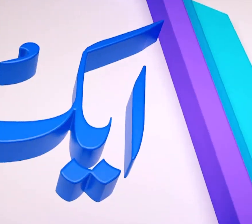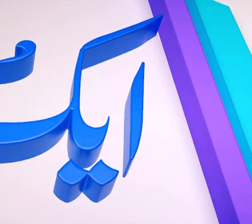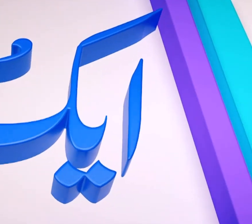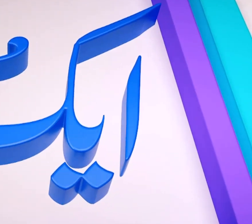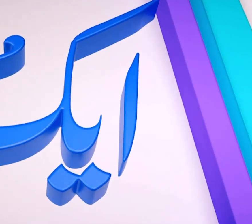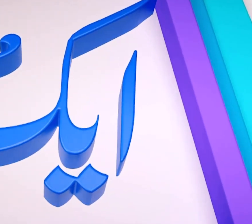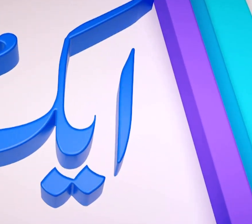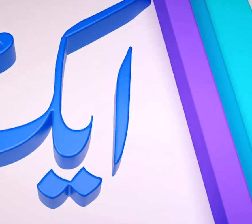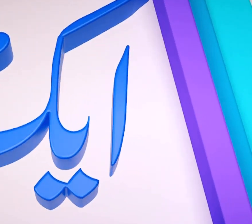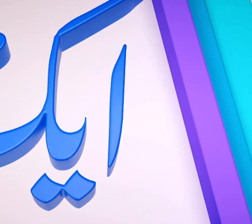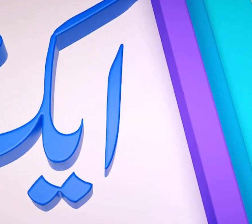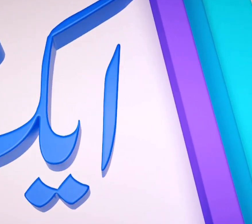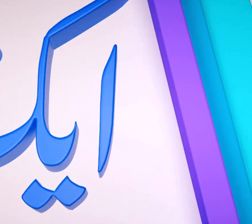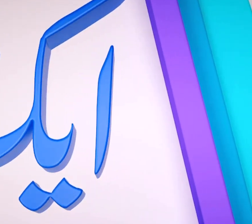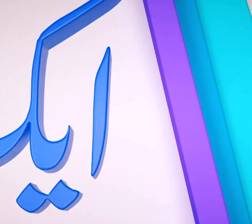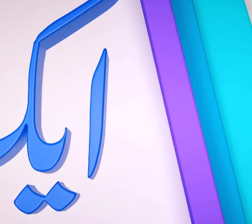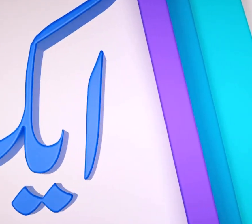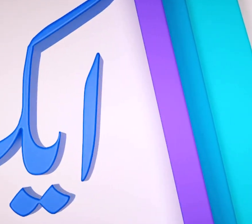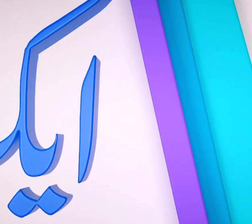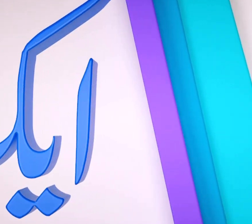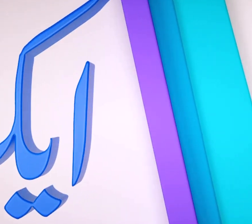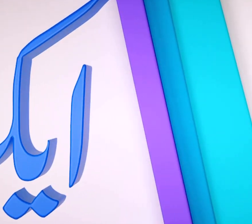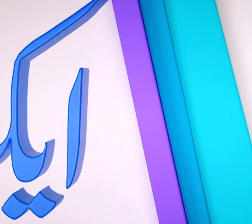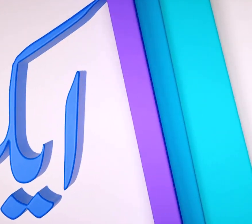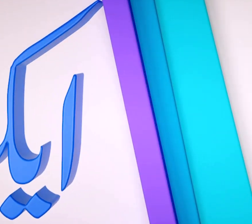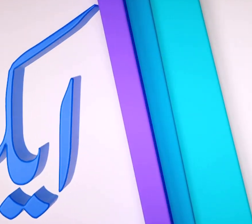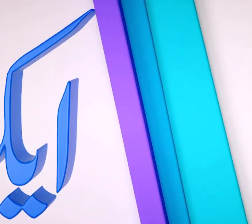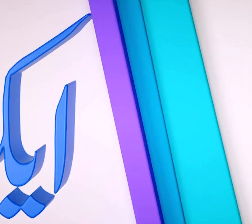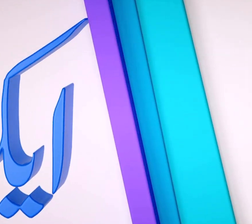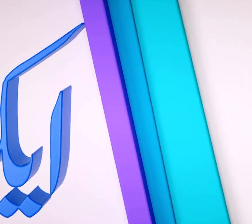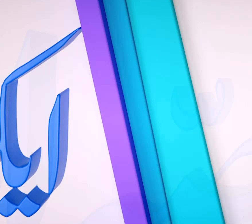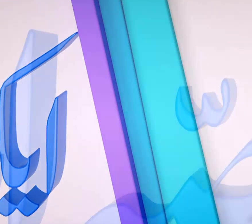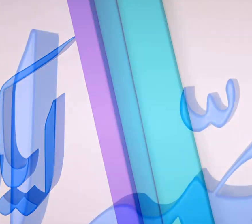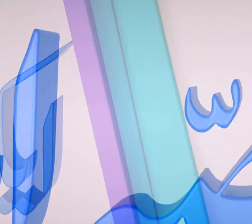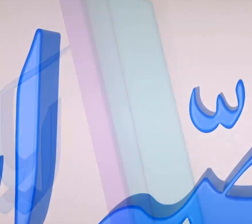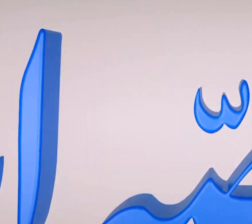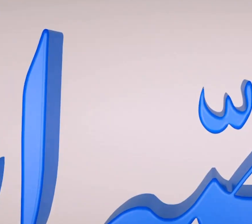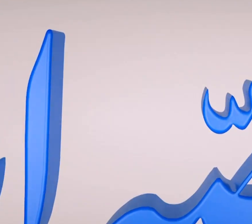ملتا ہے در سے آخرت سے ان